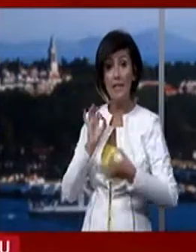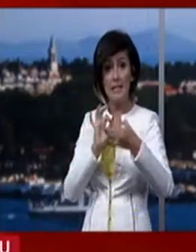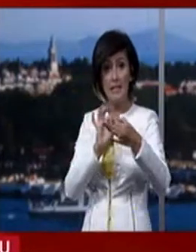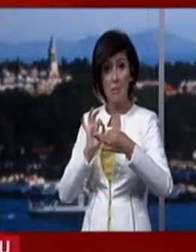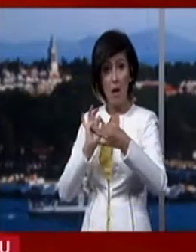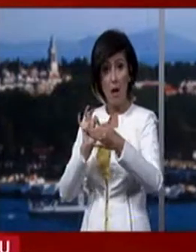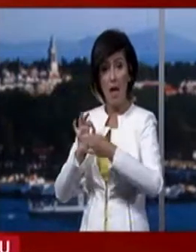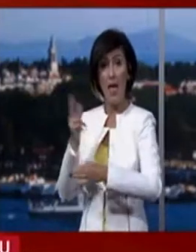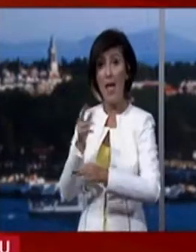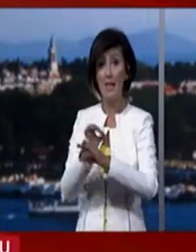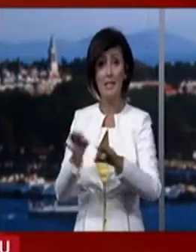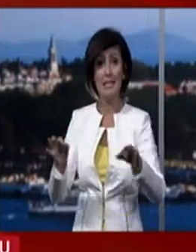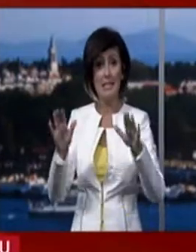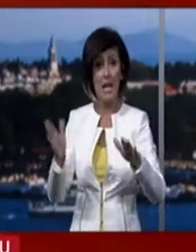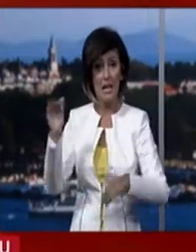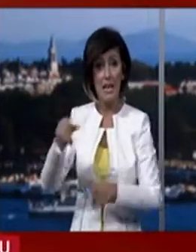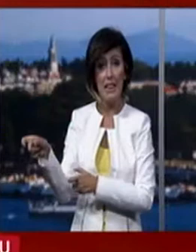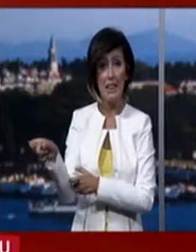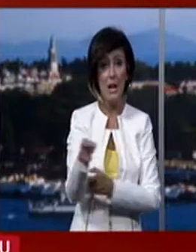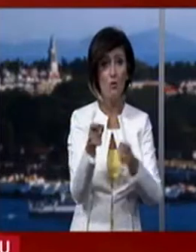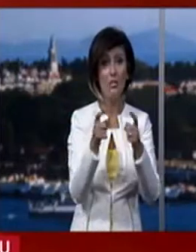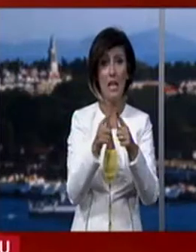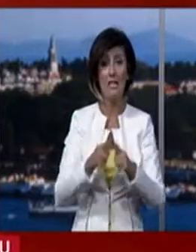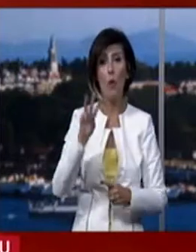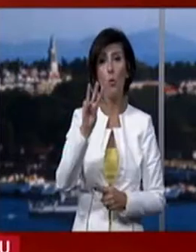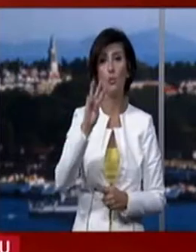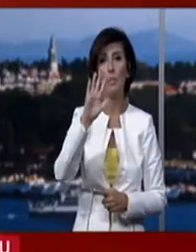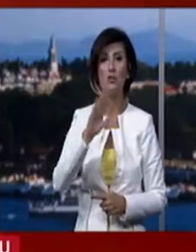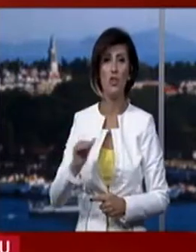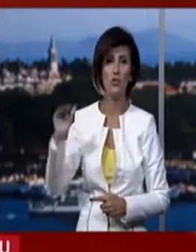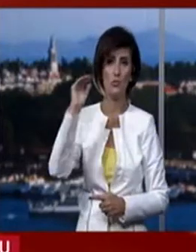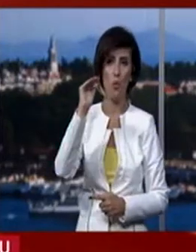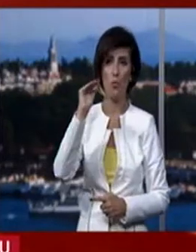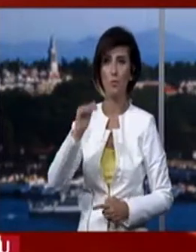etkisiz hale getirilen terörist sayısı 35'e çıkıyor.